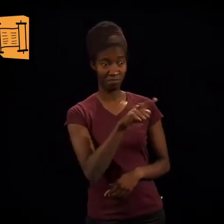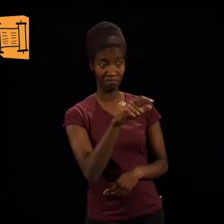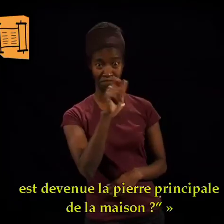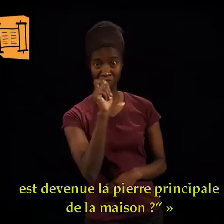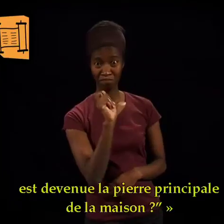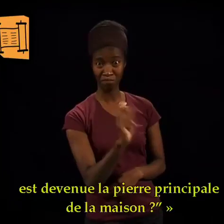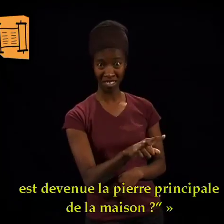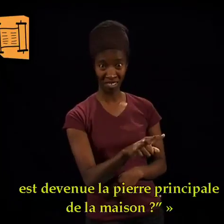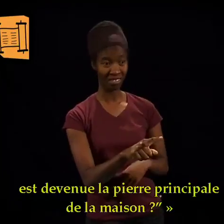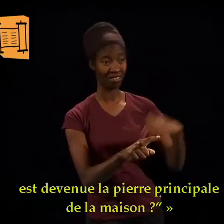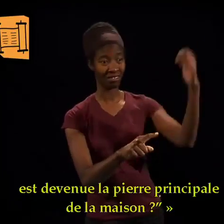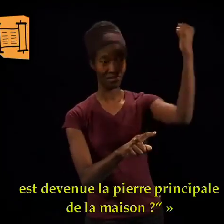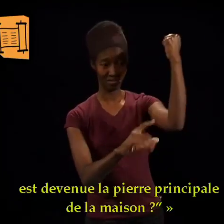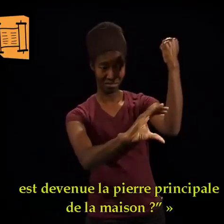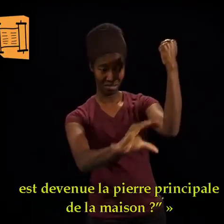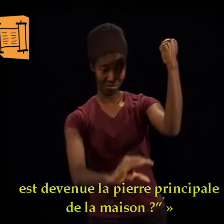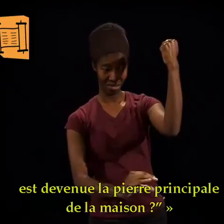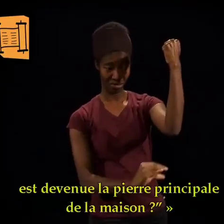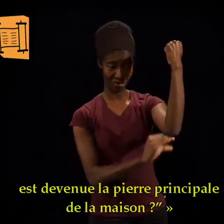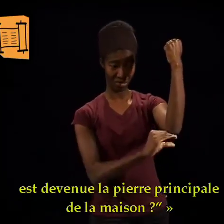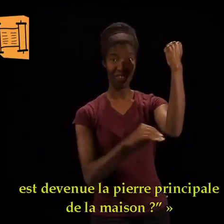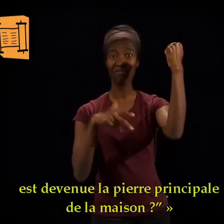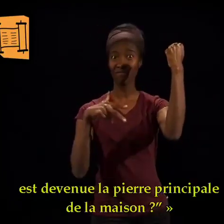est devenue la pierre principale de la maison?